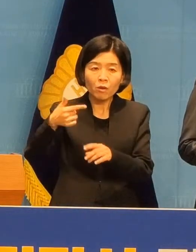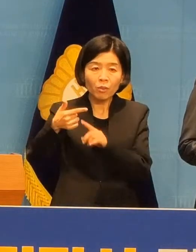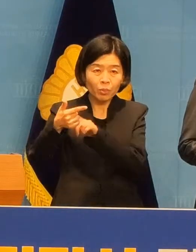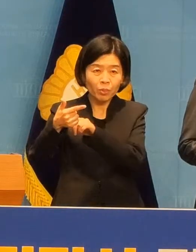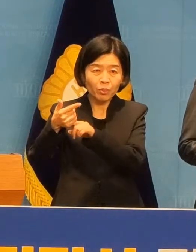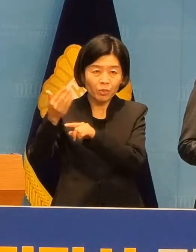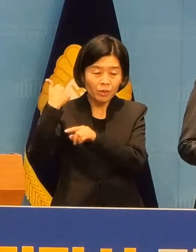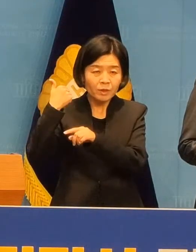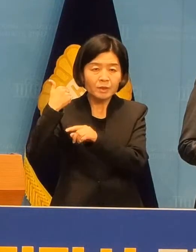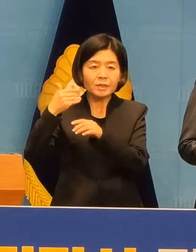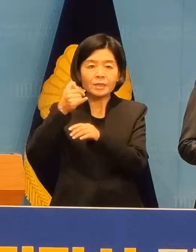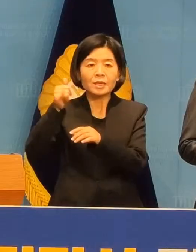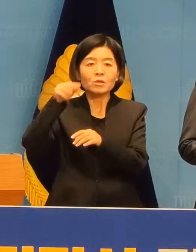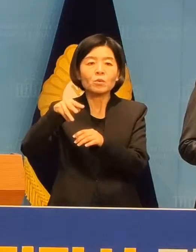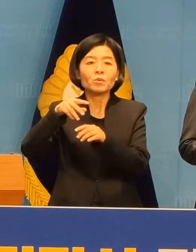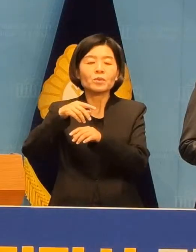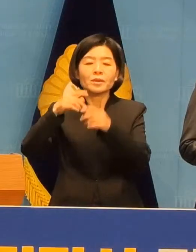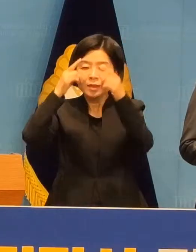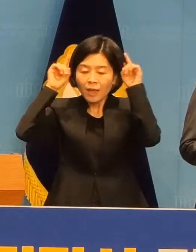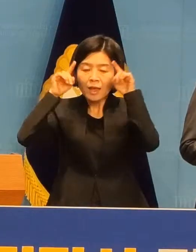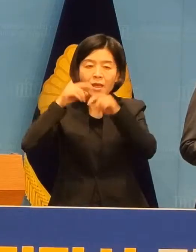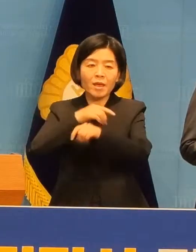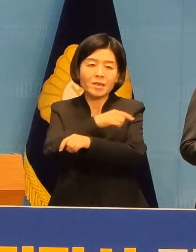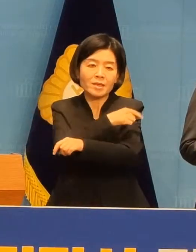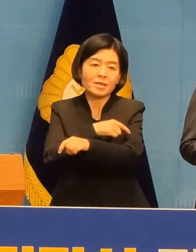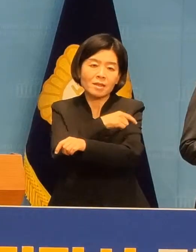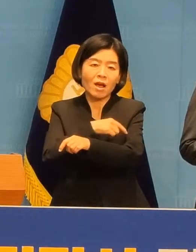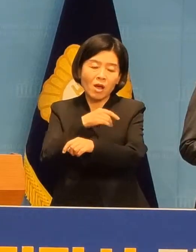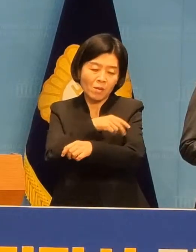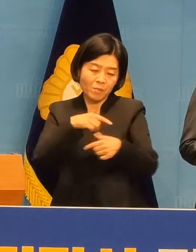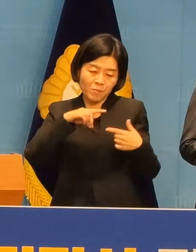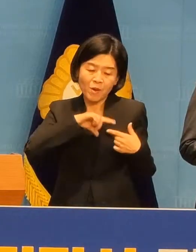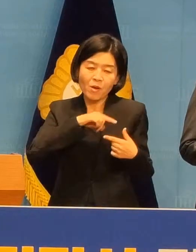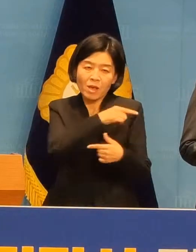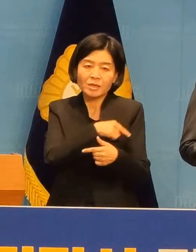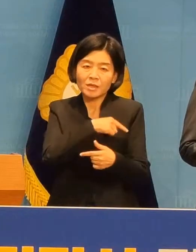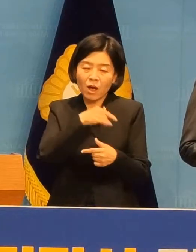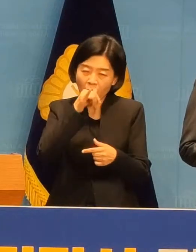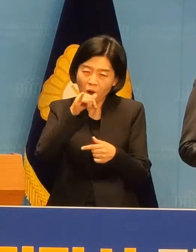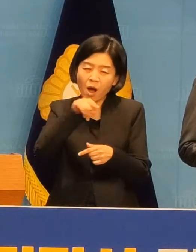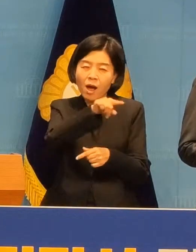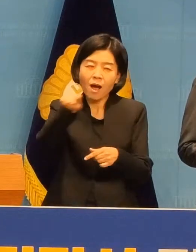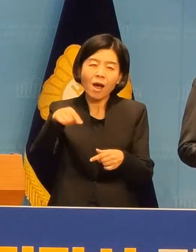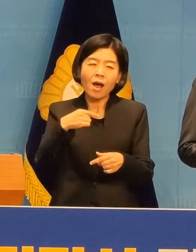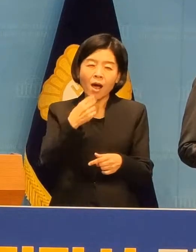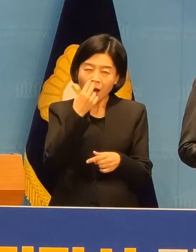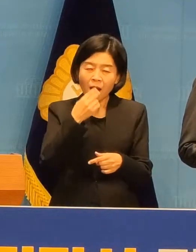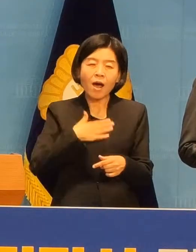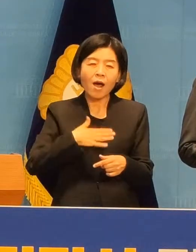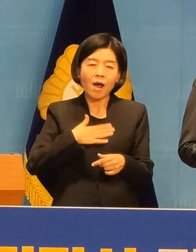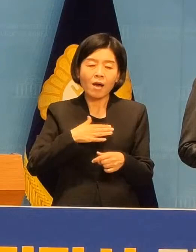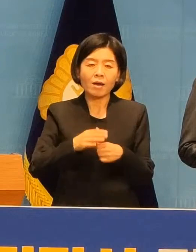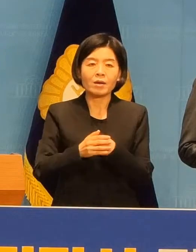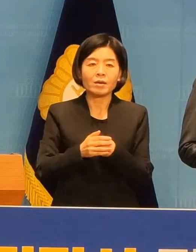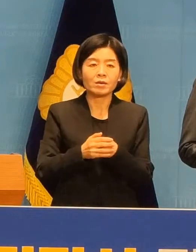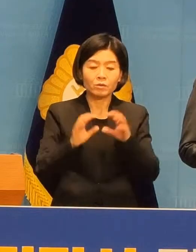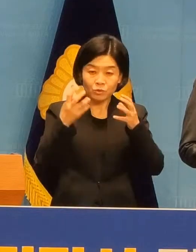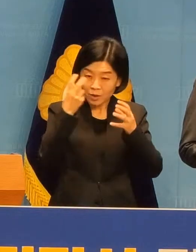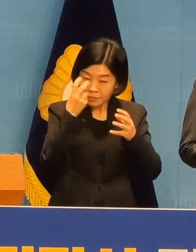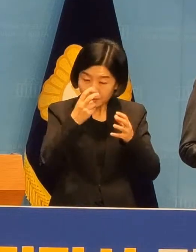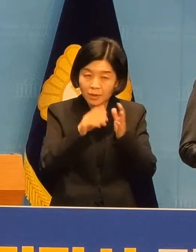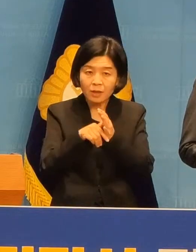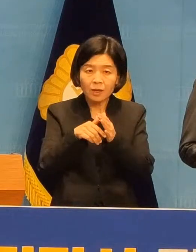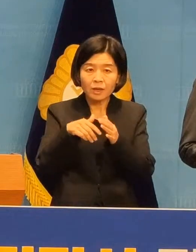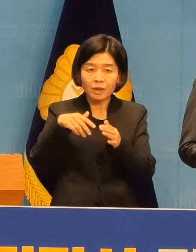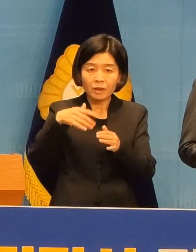있다는 것을 모두가 알고 있습니다. 이에 대해 국회교육위원회 국정감사에서 세종대학교에 대한